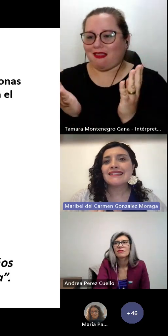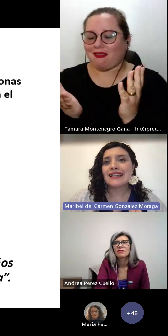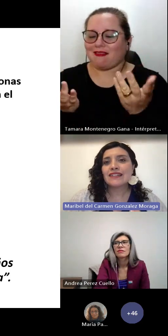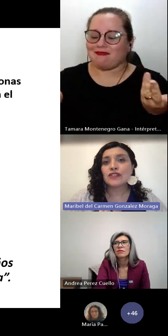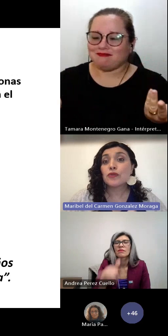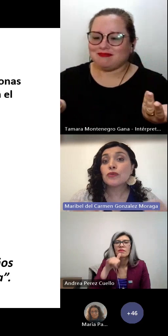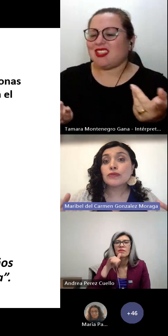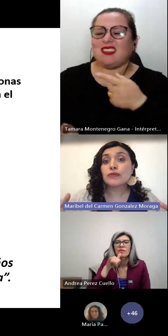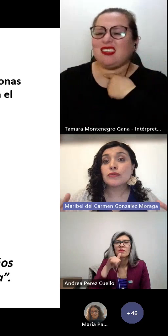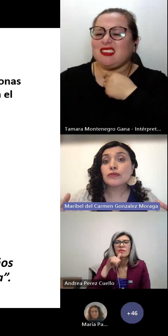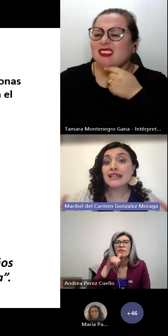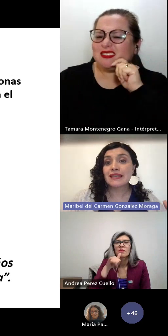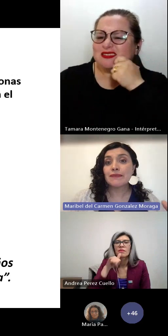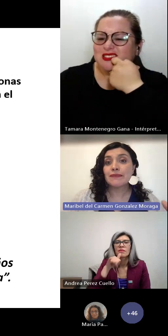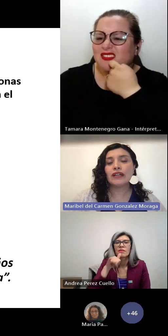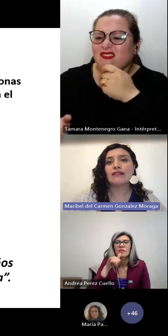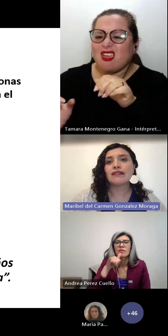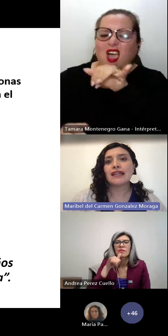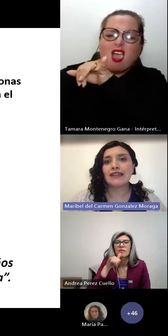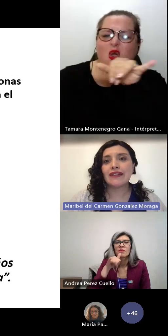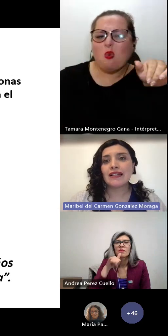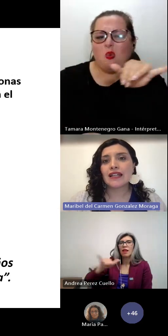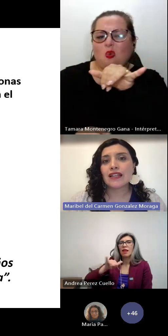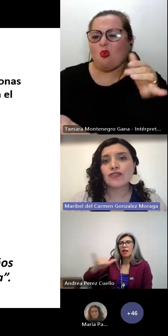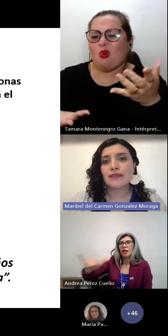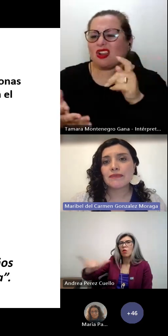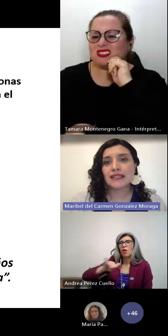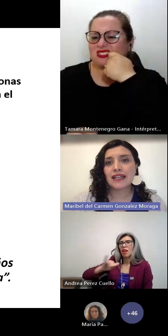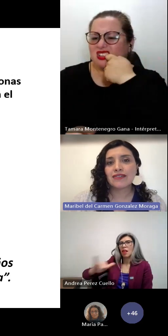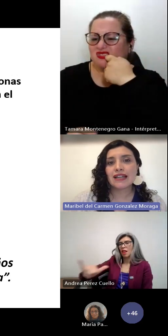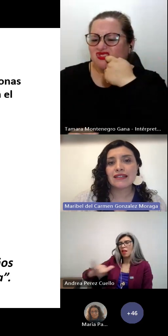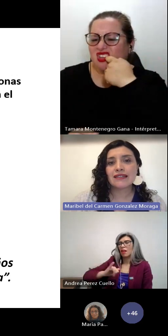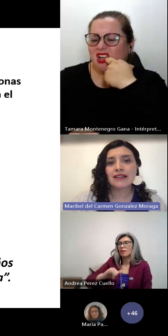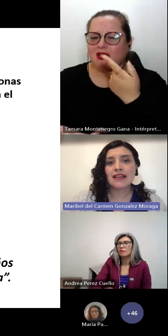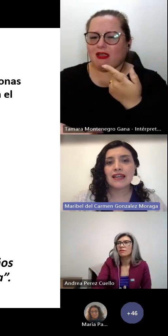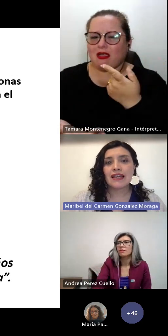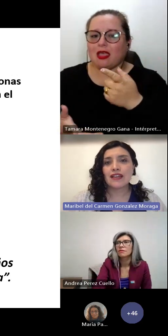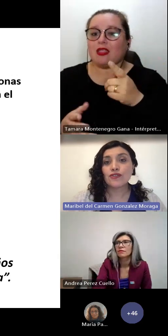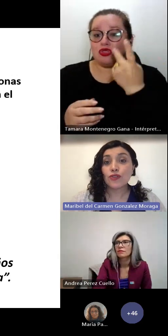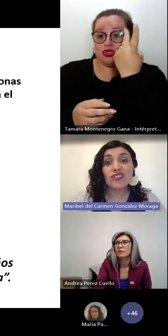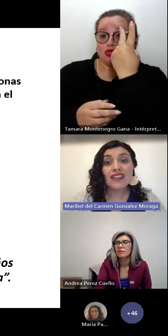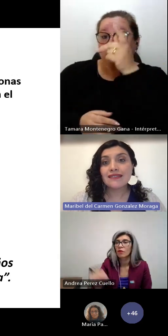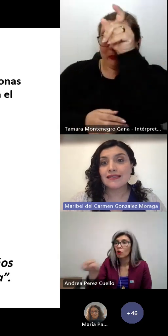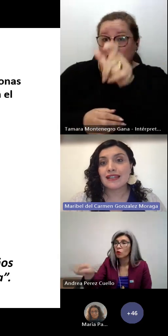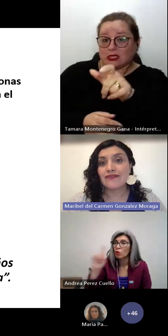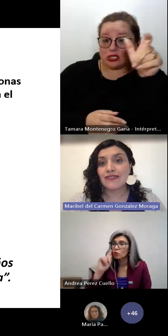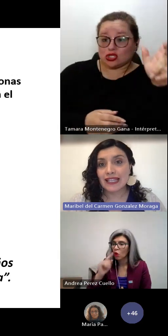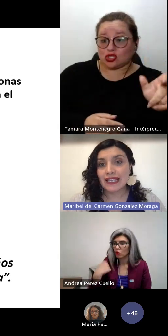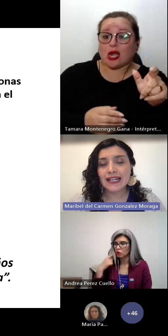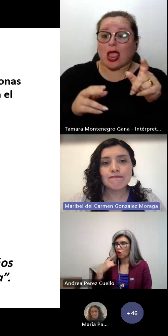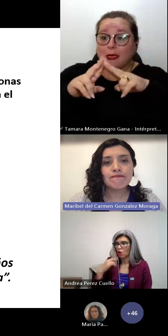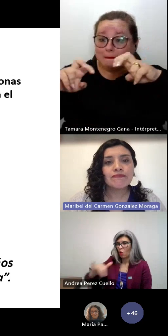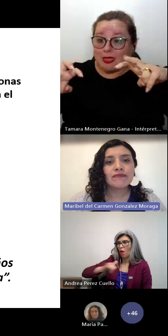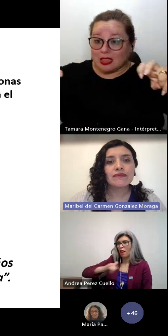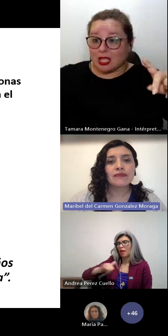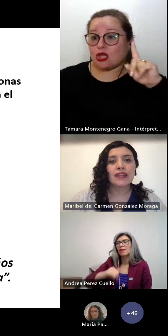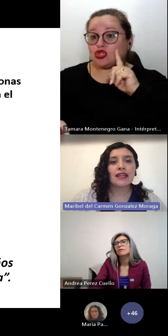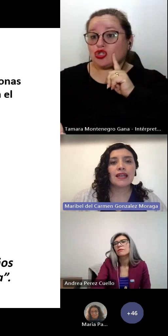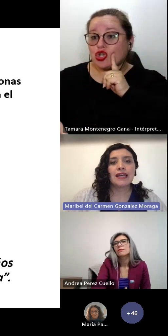¿Qué quiere decir esto? Esto es un principio que lo describen dos investigadoras sordas de